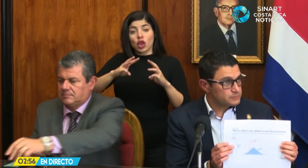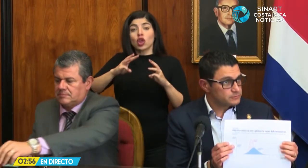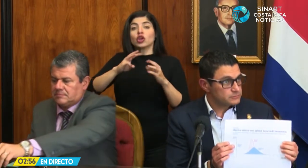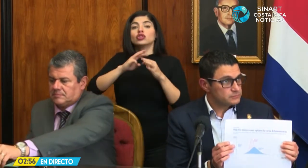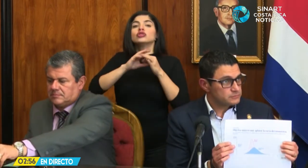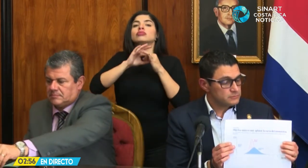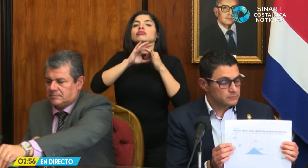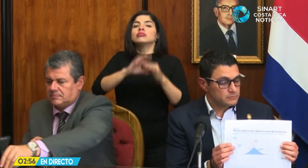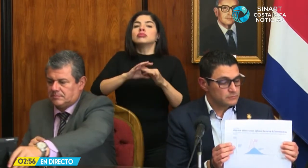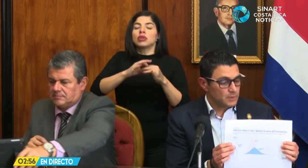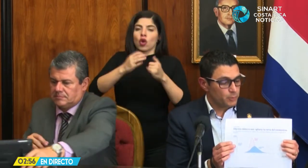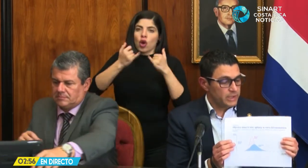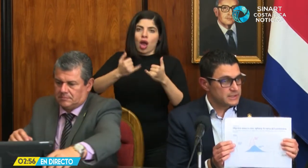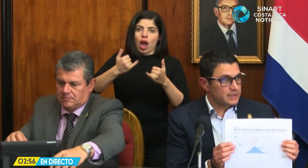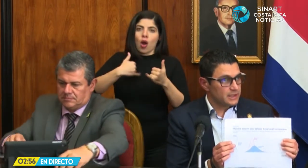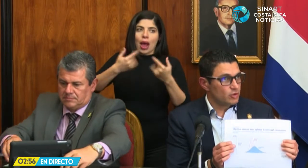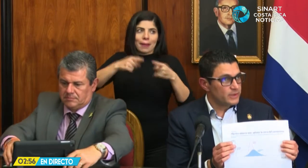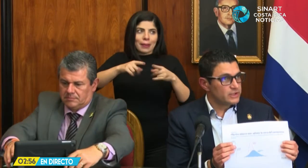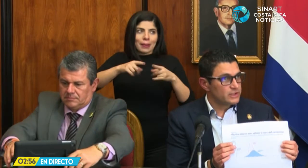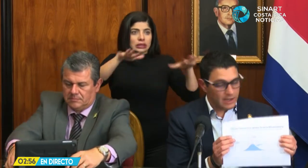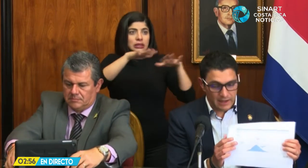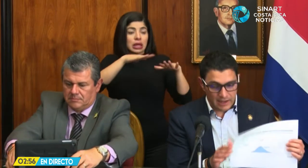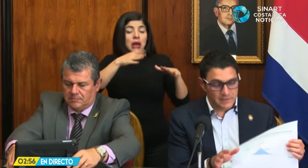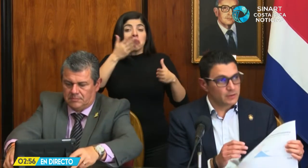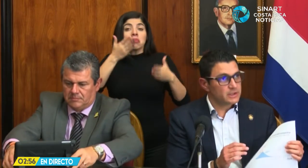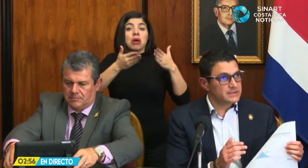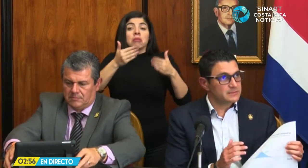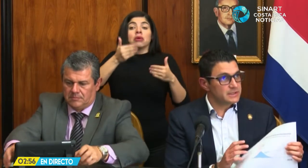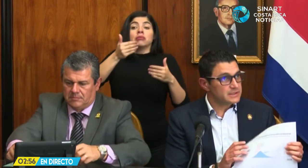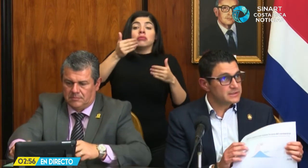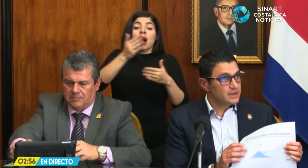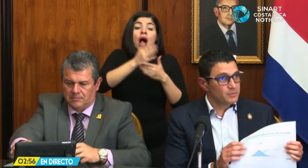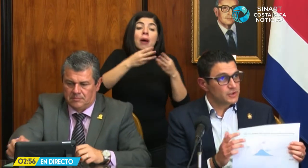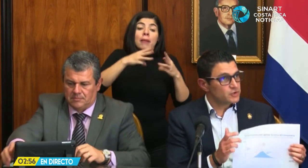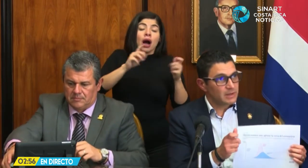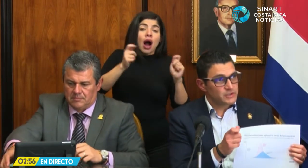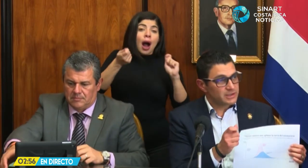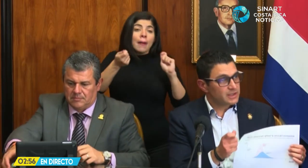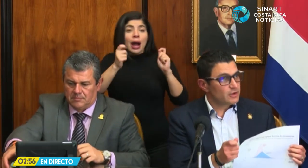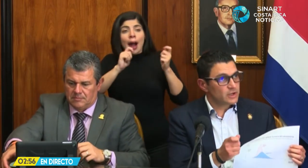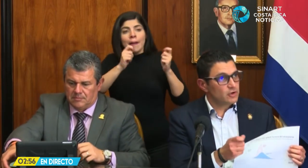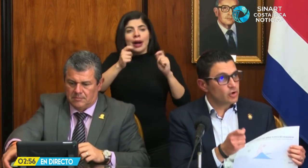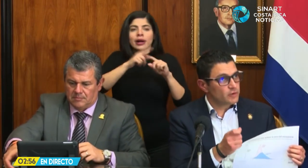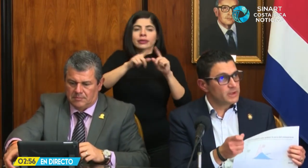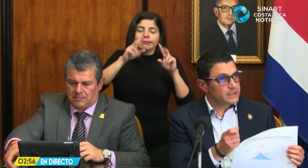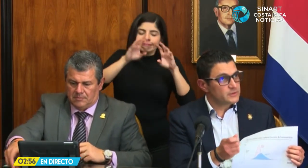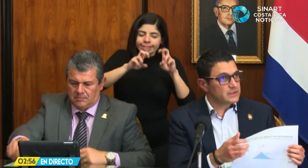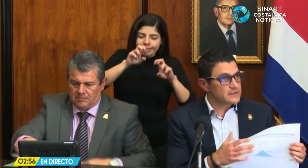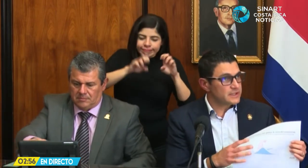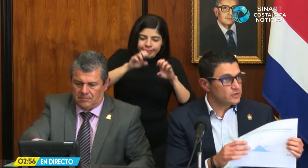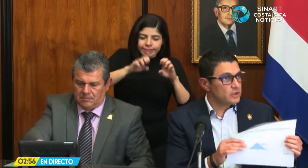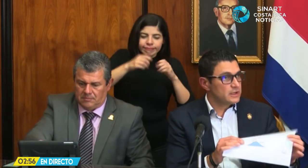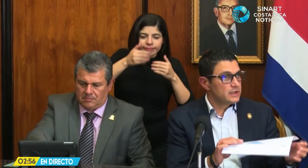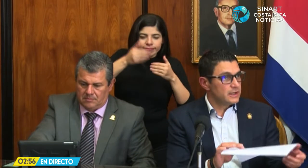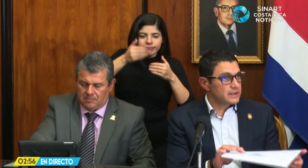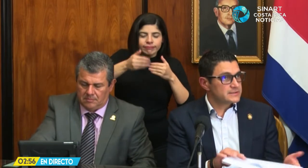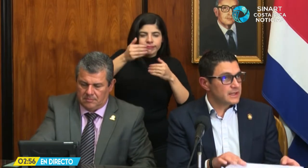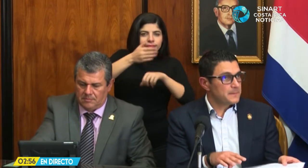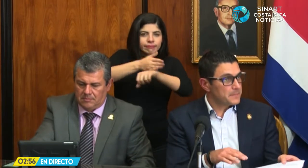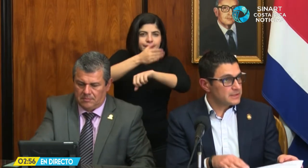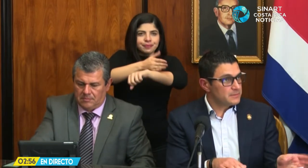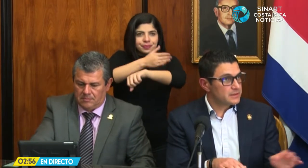tenemos. Puede ser que en algún momento cambien algunas de estas medidas, pero eso vamos a tener que valorarlo conforme vayamos avanzando